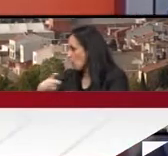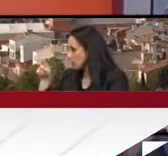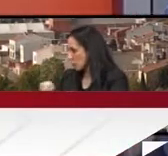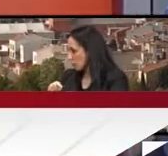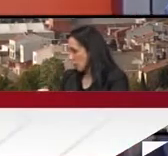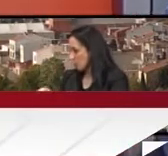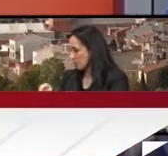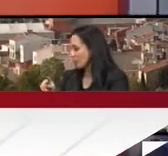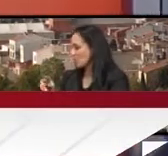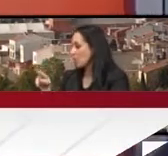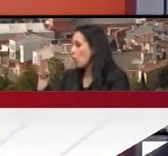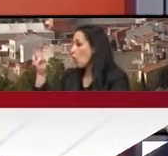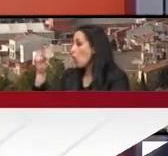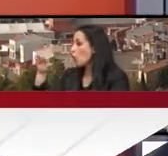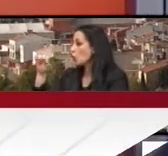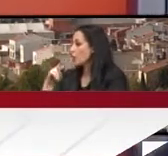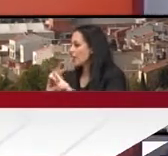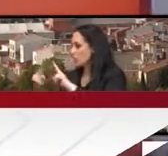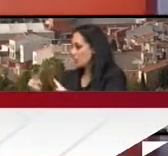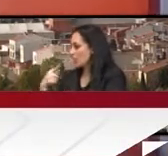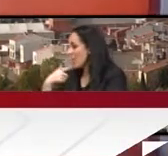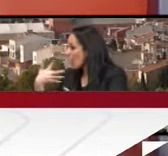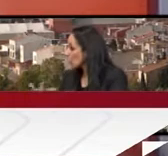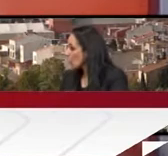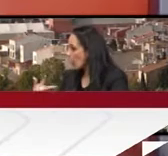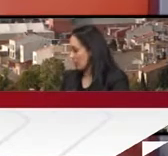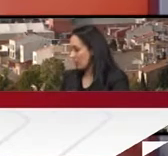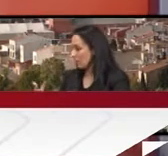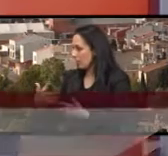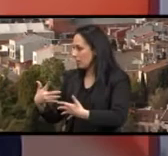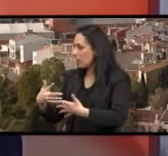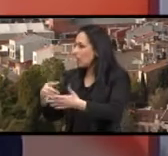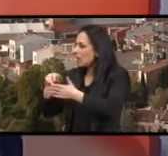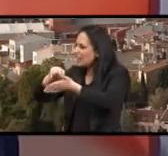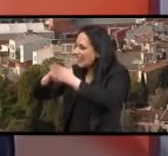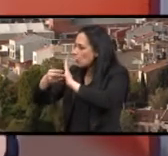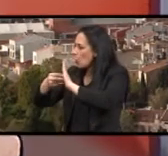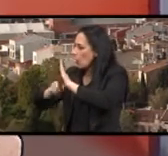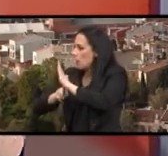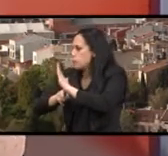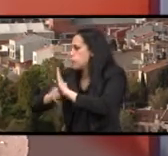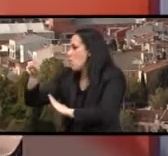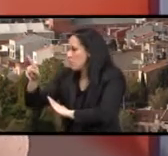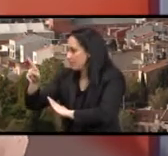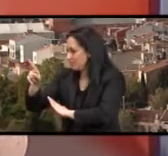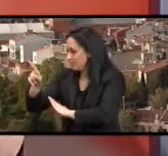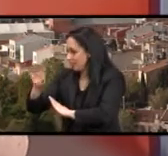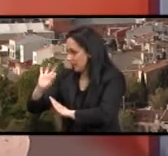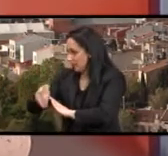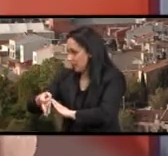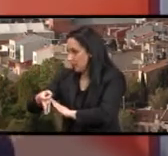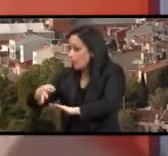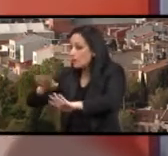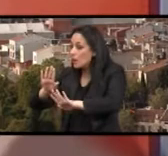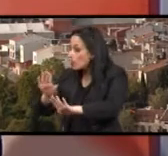avui dia els avanços tecnològics són imparables, vull dir, hi ha un avanç importantíssim. Llavors, com aquest